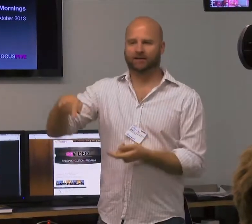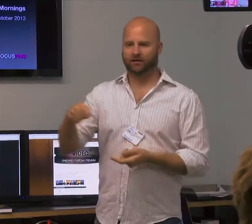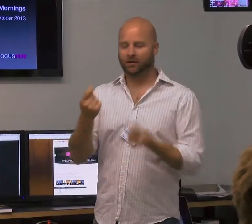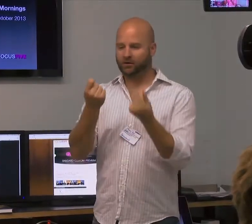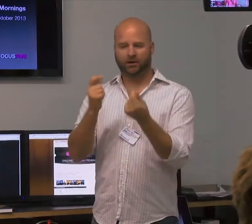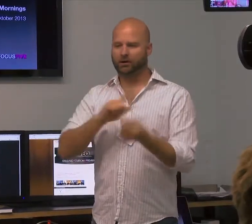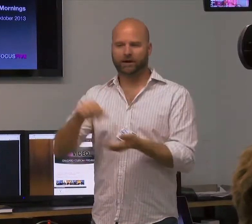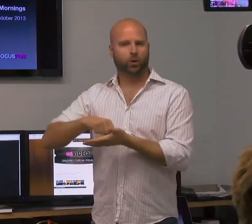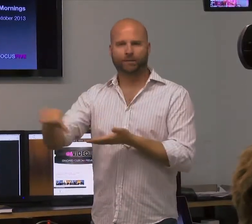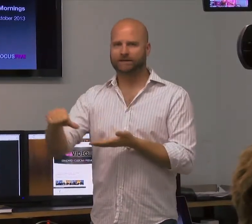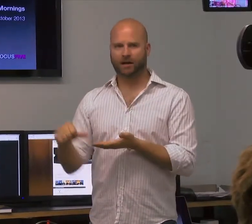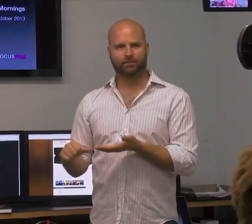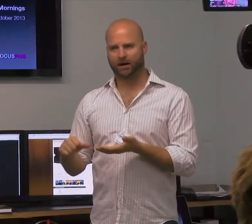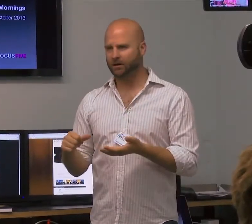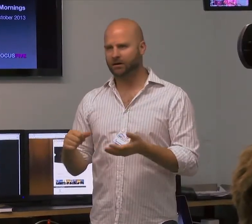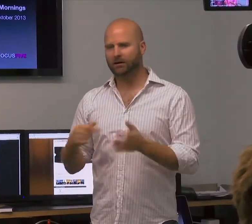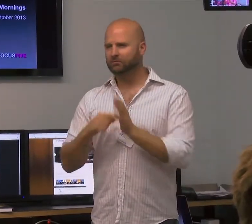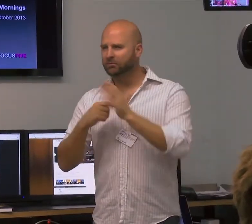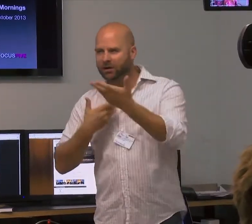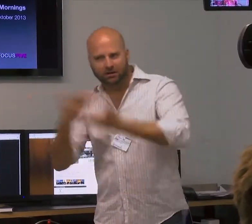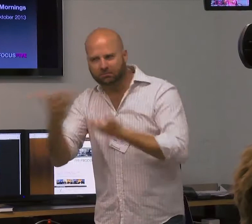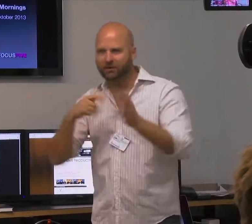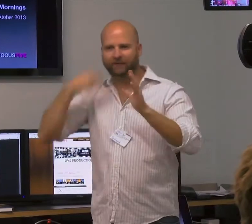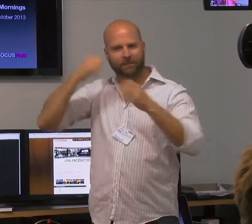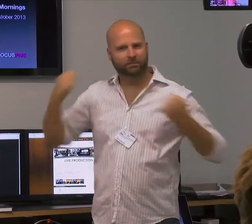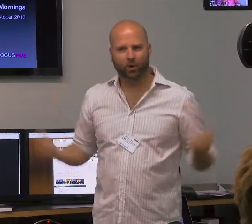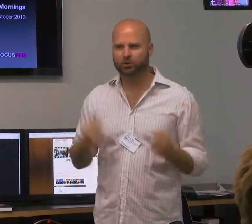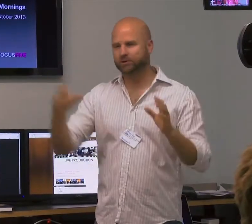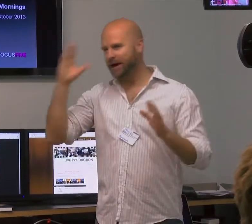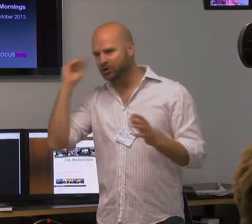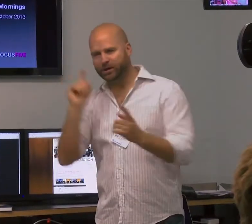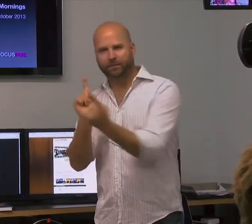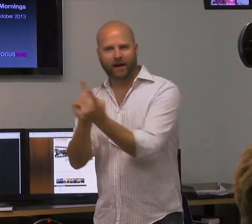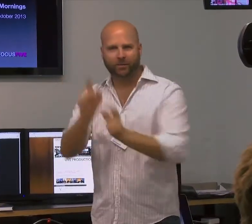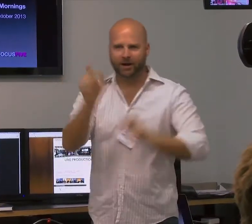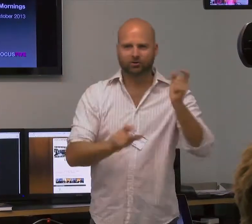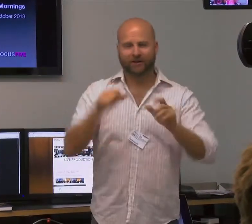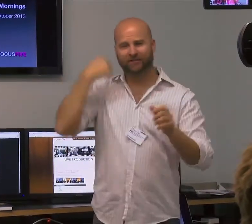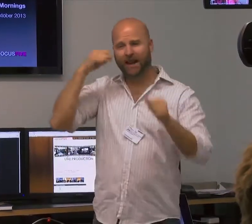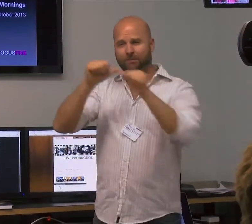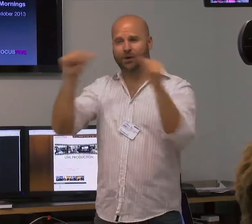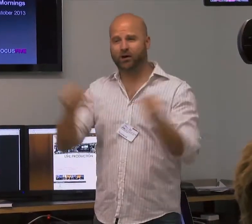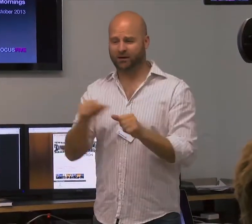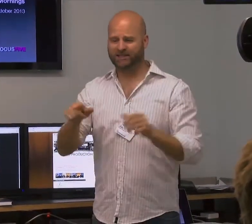so. Also ohne Sponsoren würden wir gar nicht überleben. Es braucht auch die Filmproduktion. Wir mussten viele